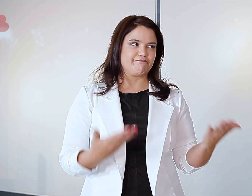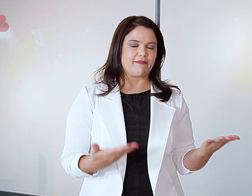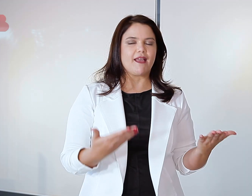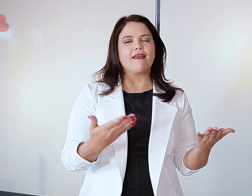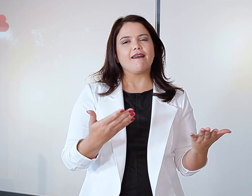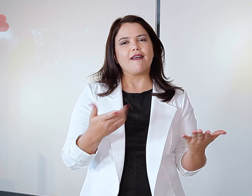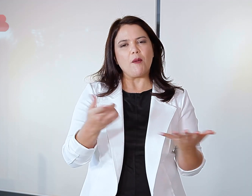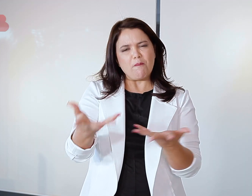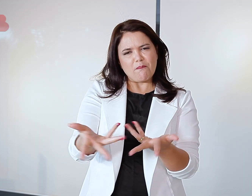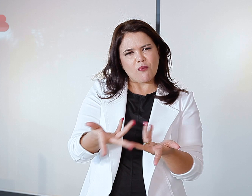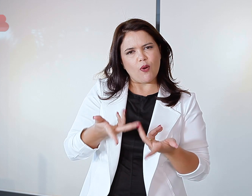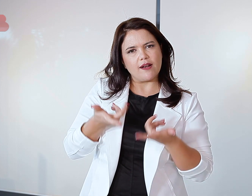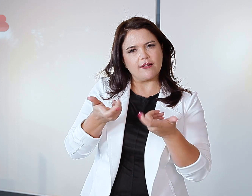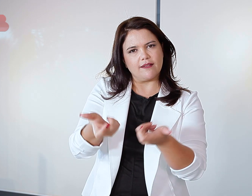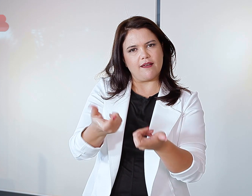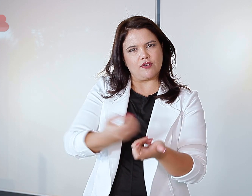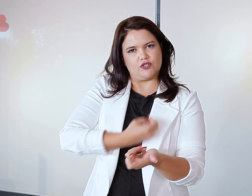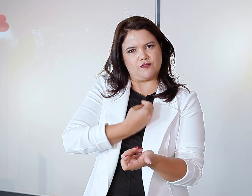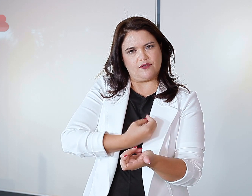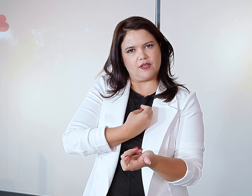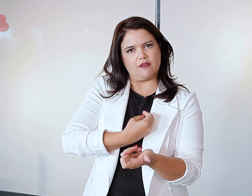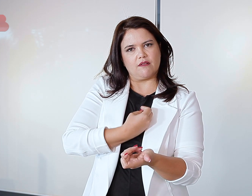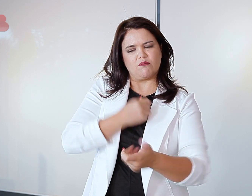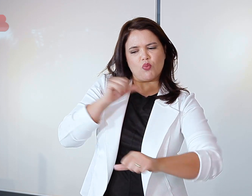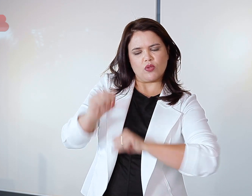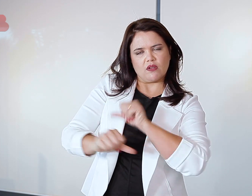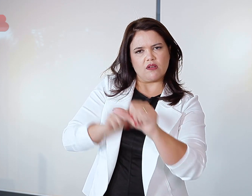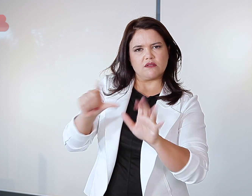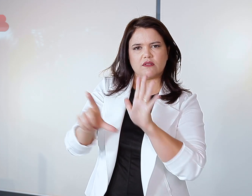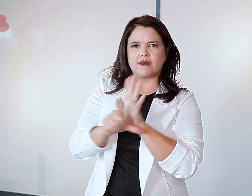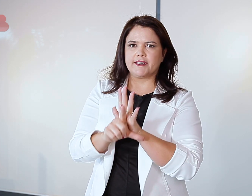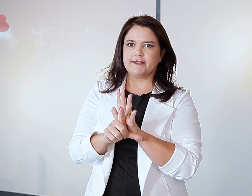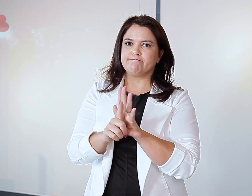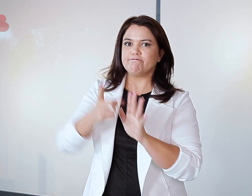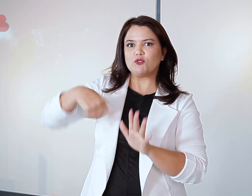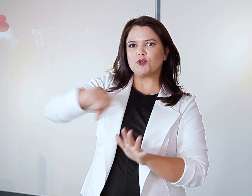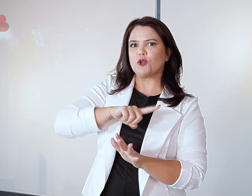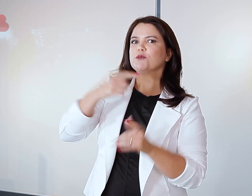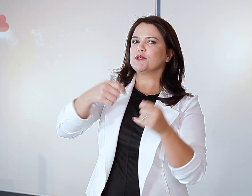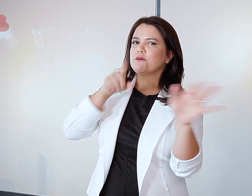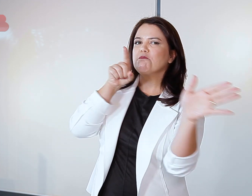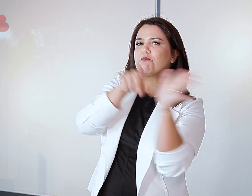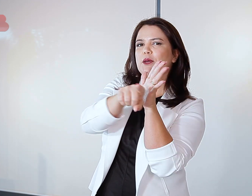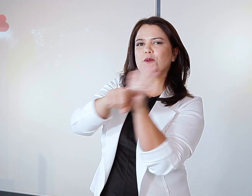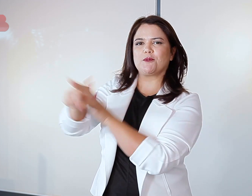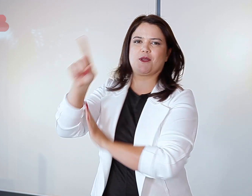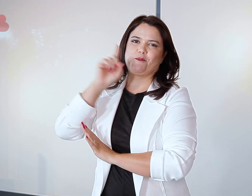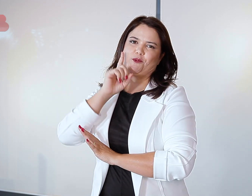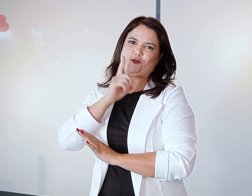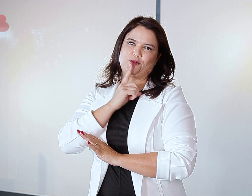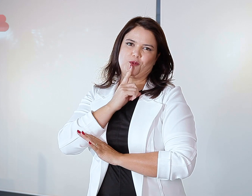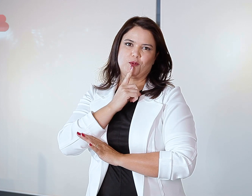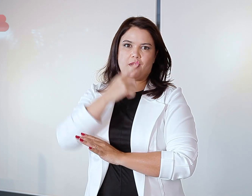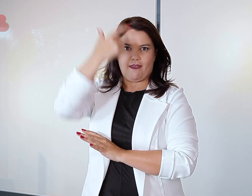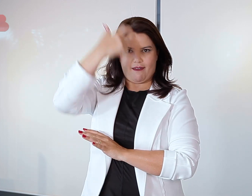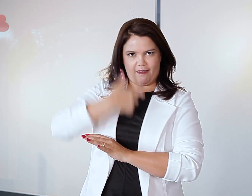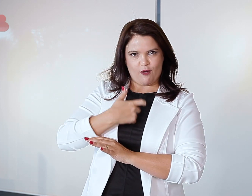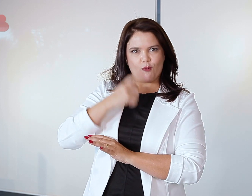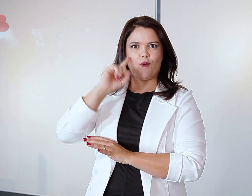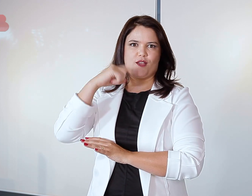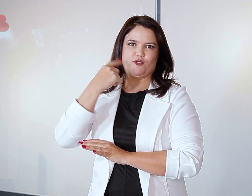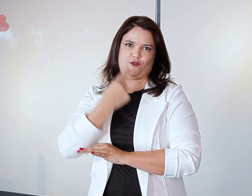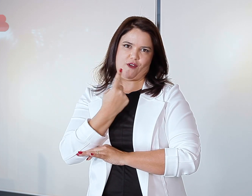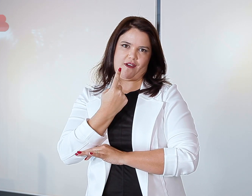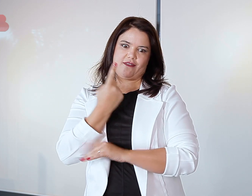Quanto à qualidade de vida, o que precisa mudar, se precisa mudar a lei ou não, seria importante perguntar à própria comunidade